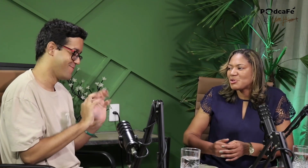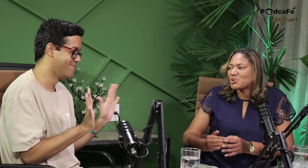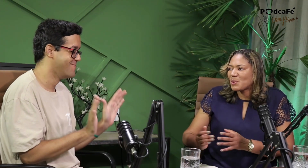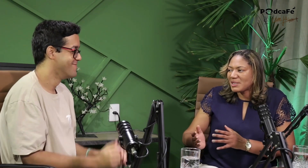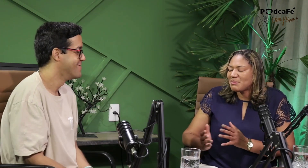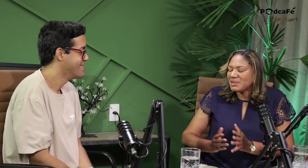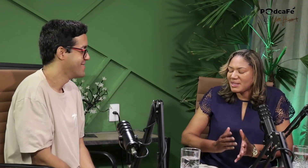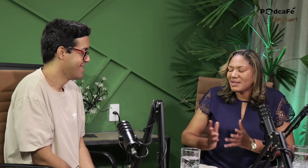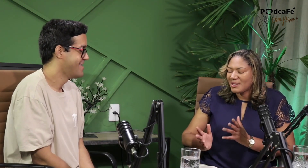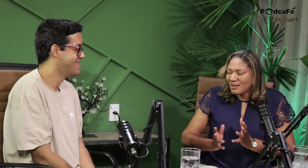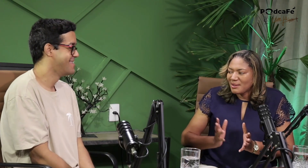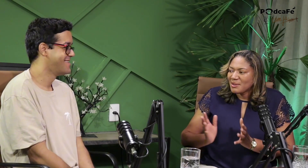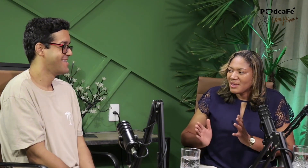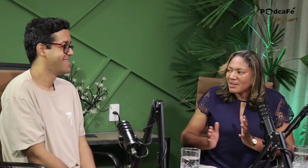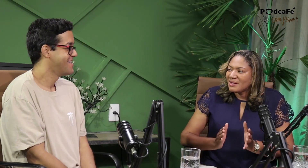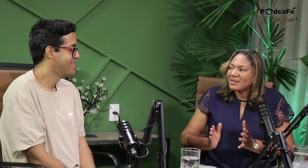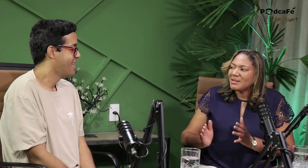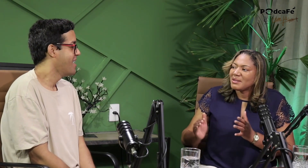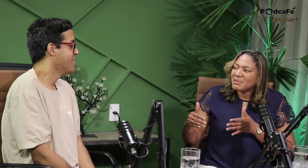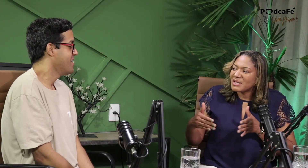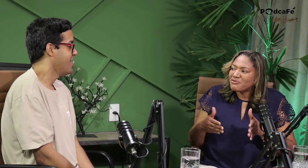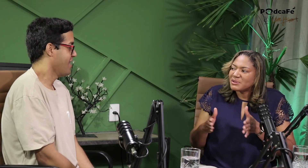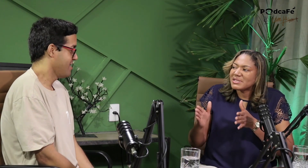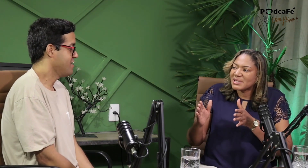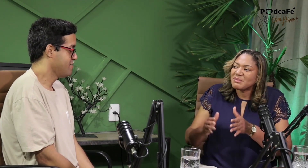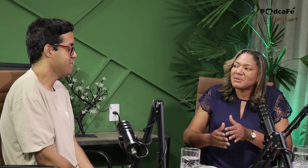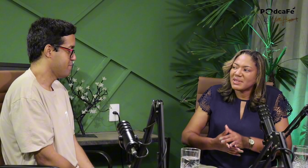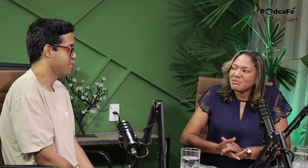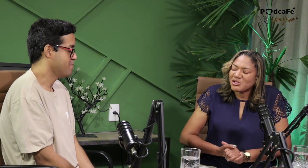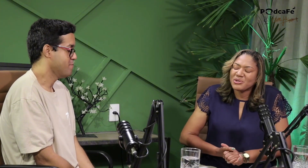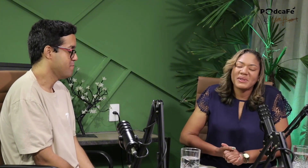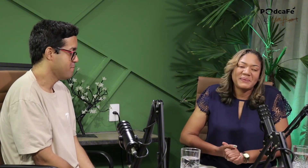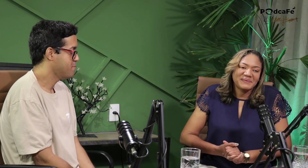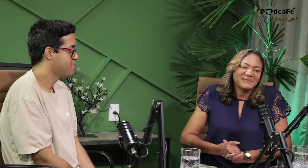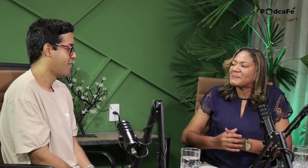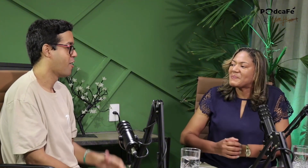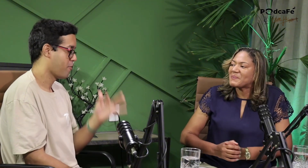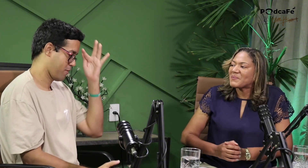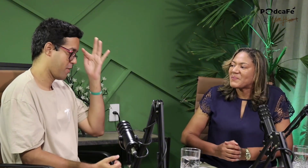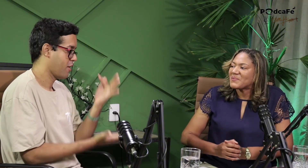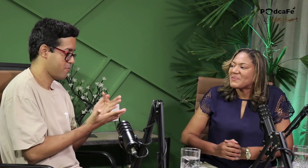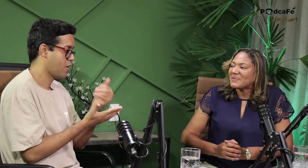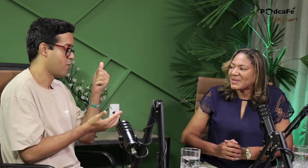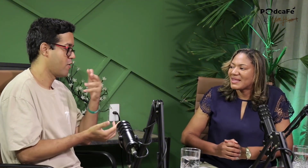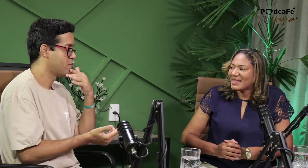primeira pessoa que me levou nesse caminho, né, que me instruiu.